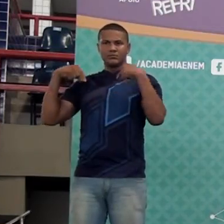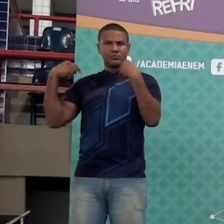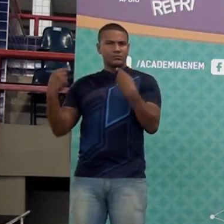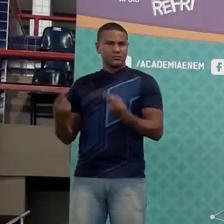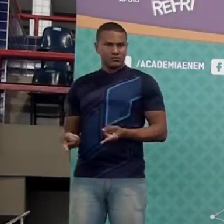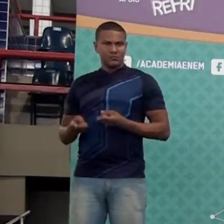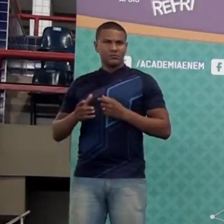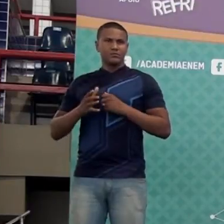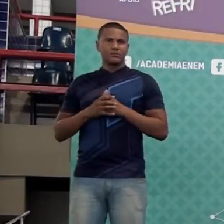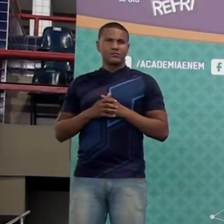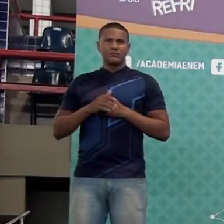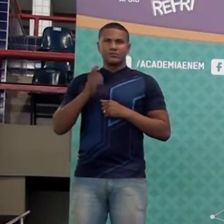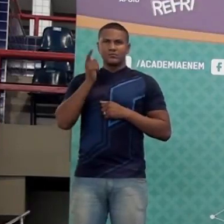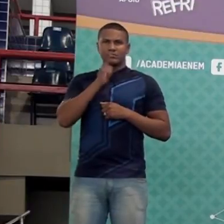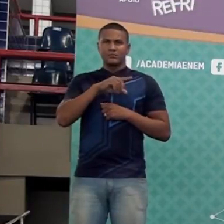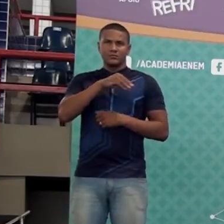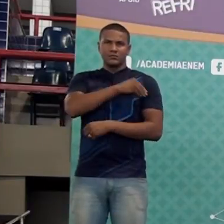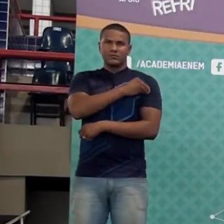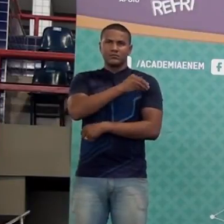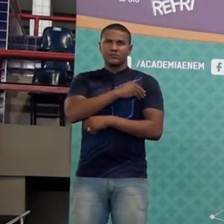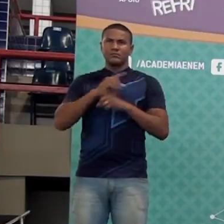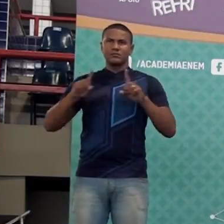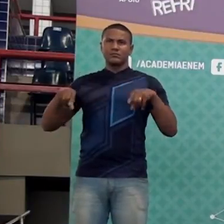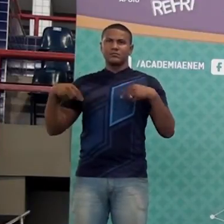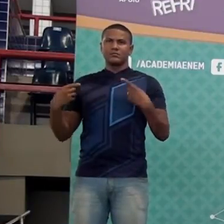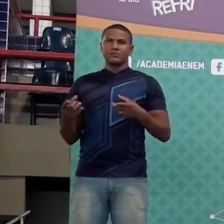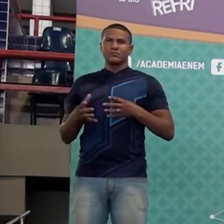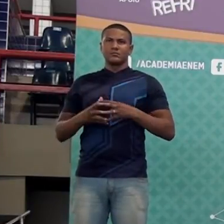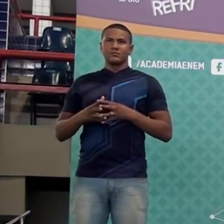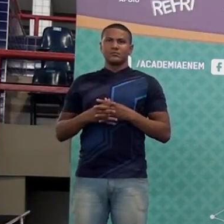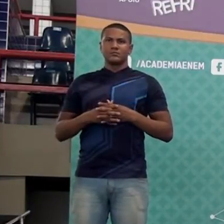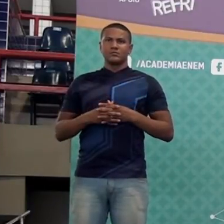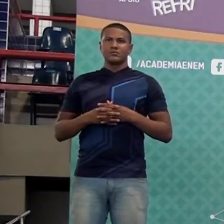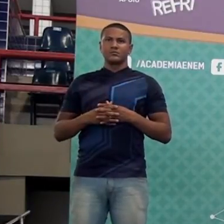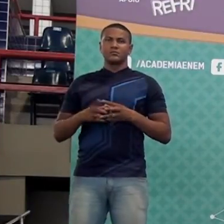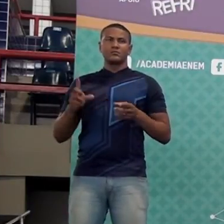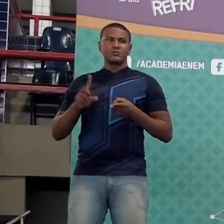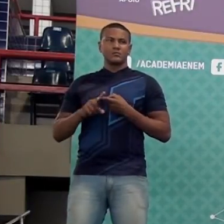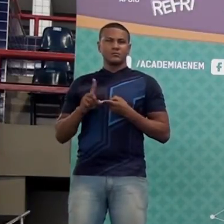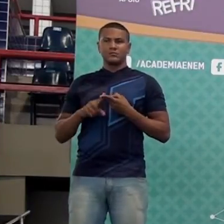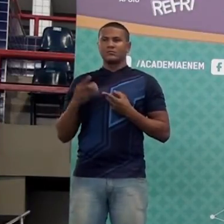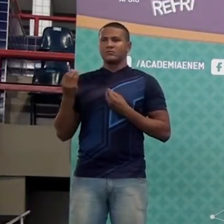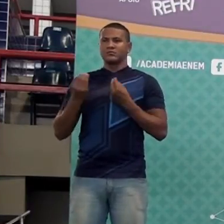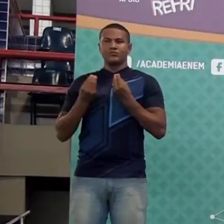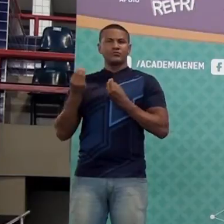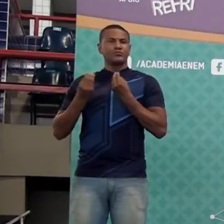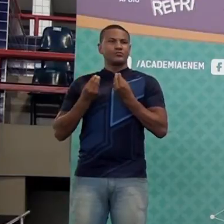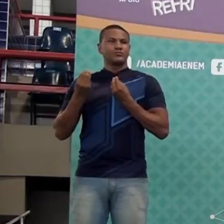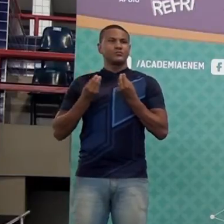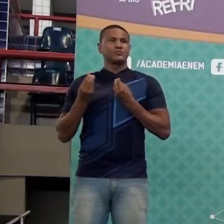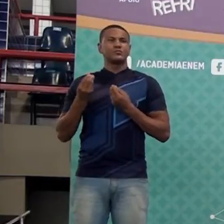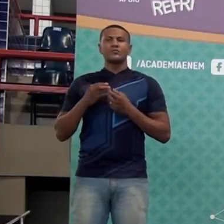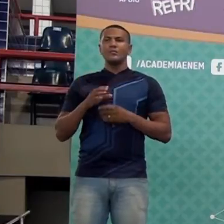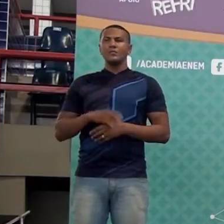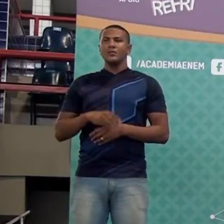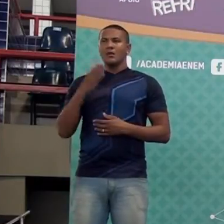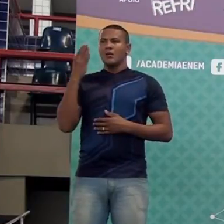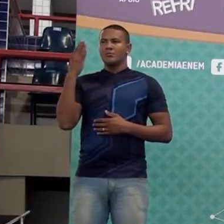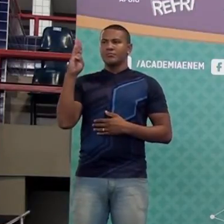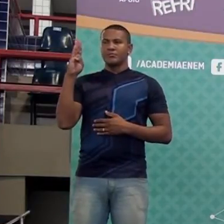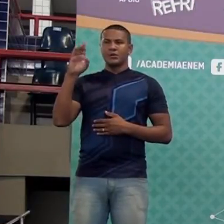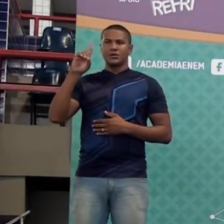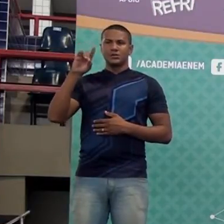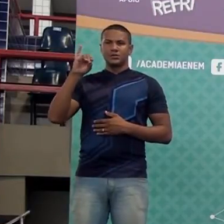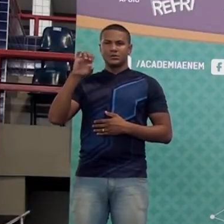é renovável, produz o etanol, tá? Bom, como que é produzido o biodiesel? Diferentemente do etanol,